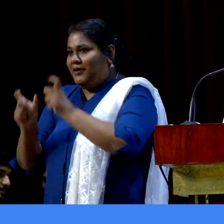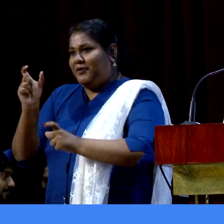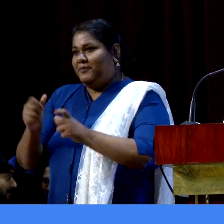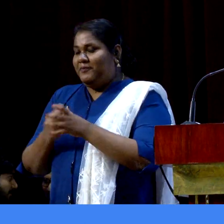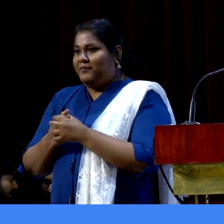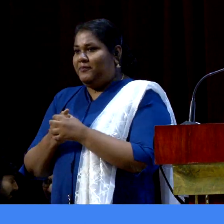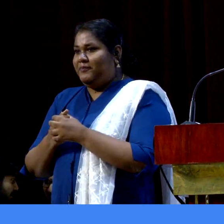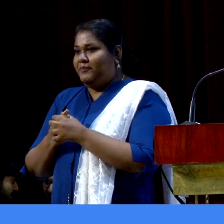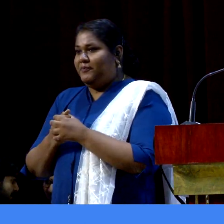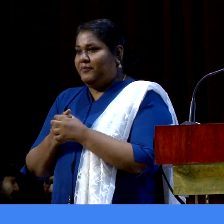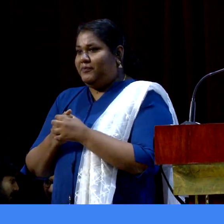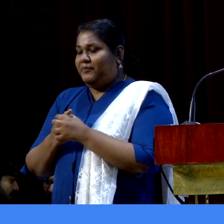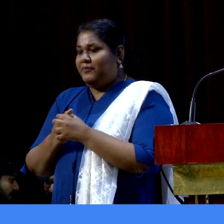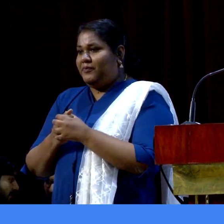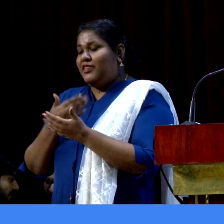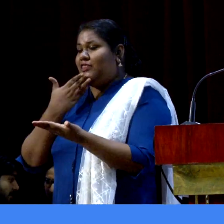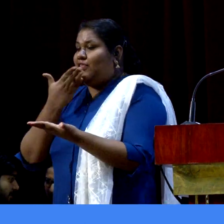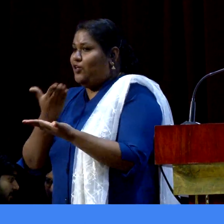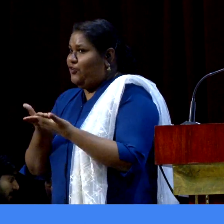மாண்புமிகு